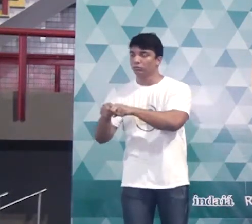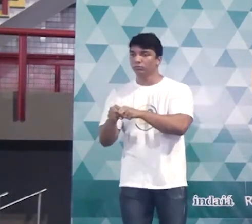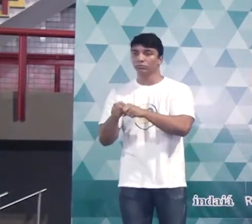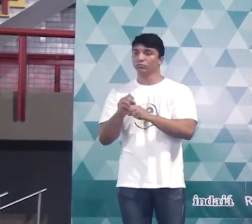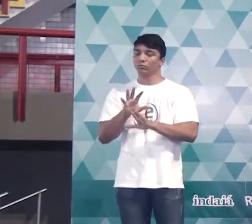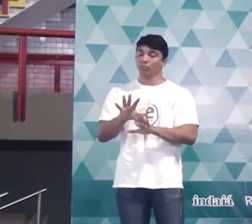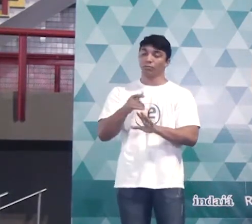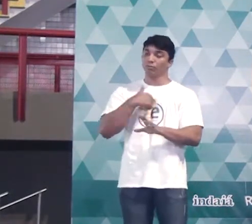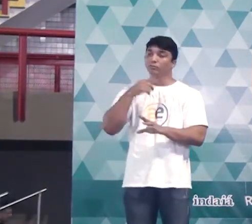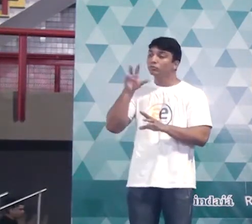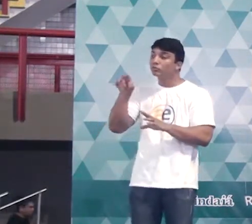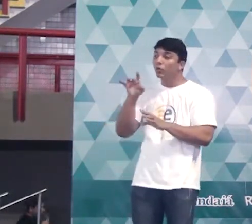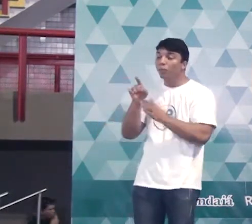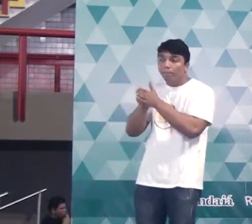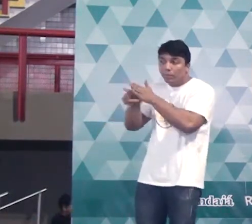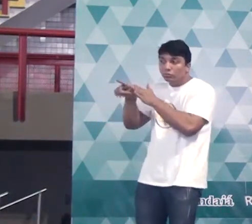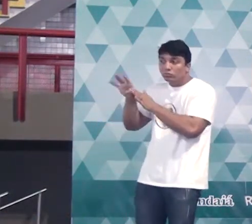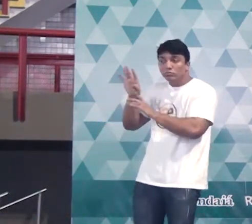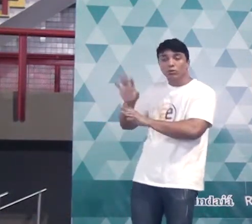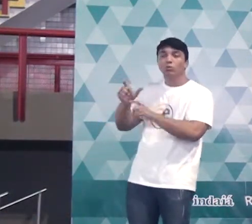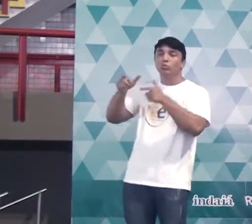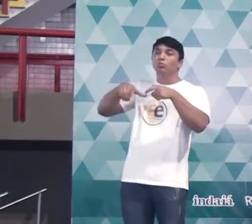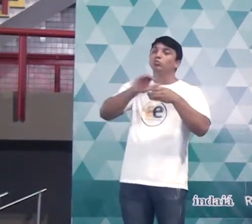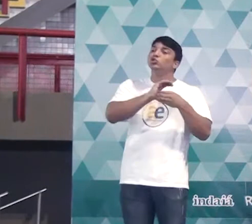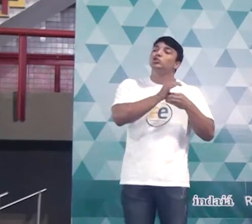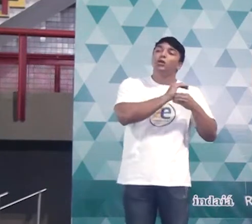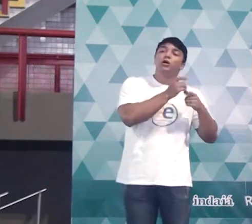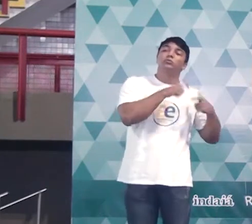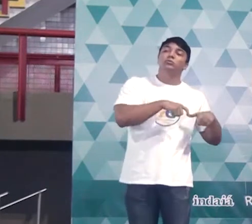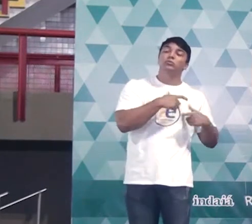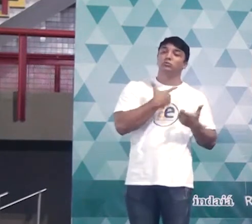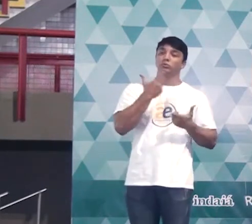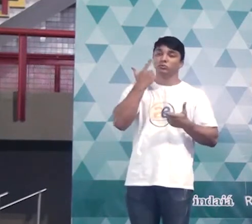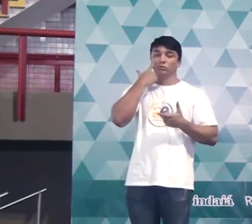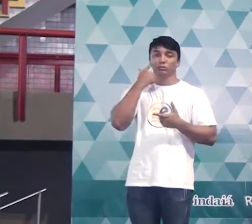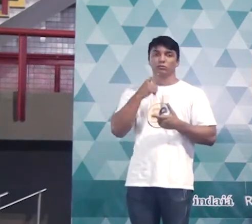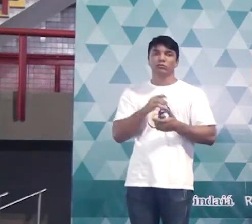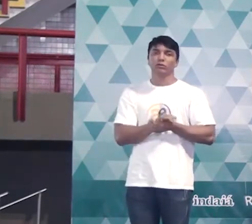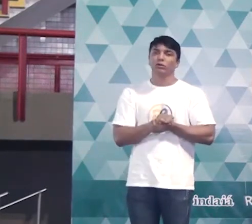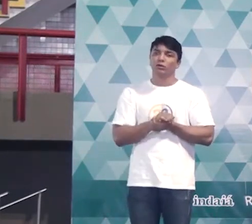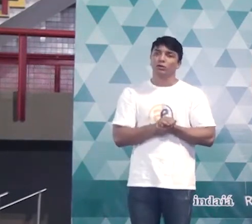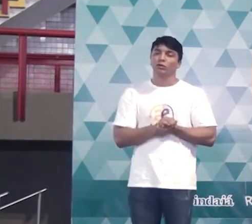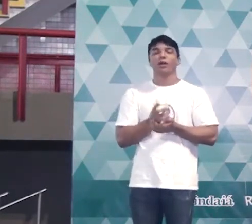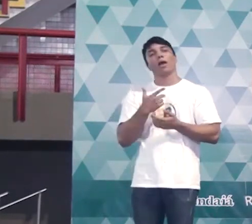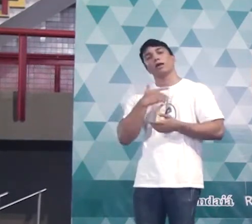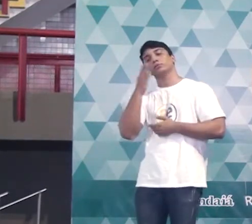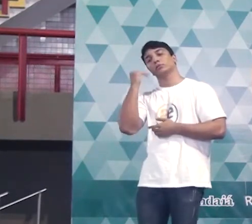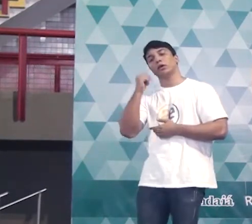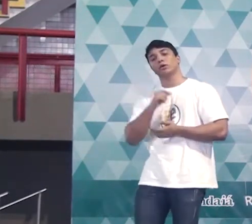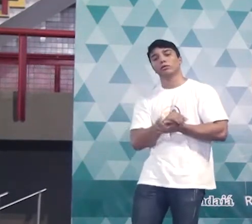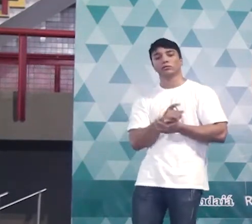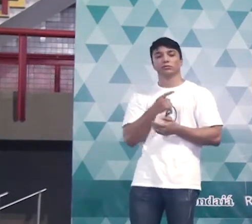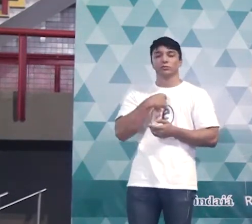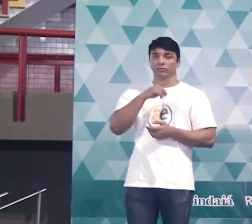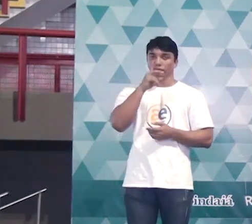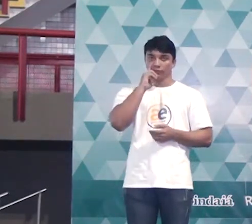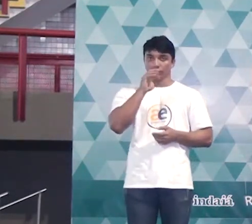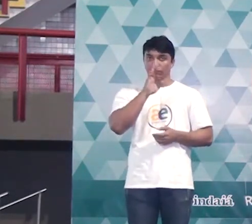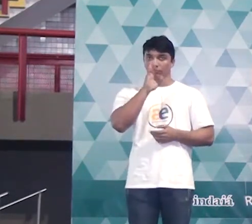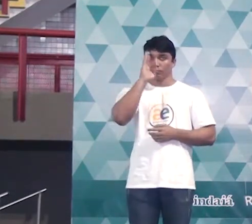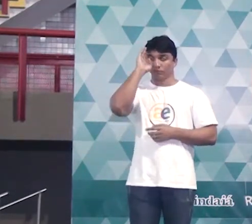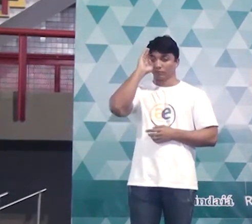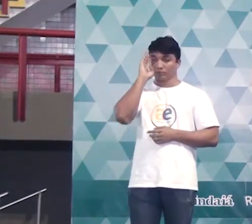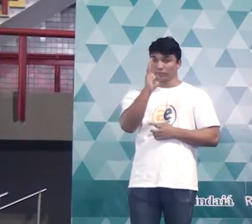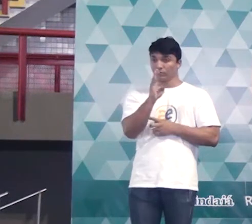Eu disse, senhora, eu vou sequestrar não, viu? Quero saber onde fica o ginásio. Aí ela, bom, é assim, ó.